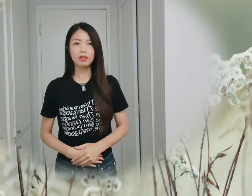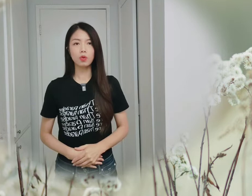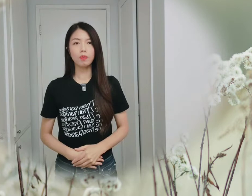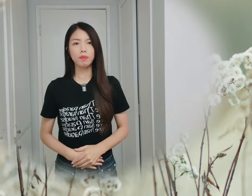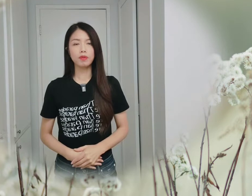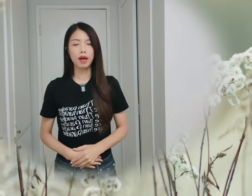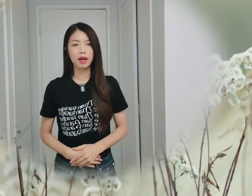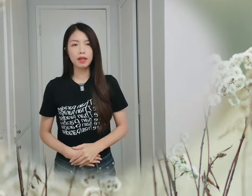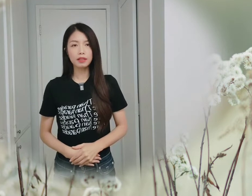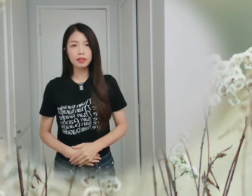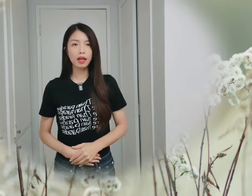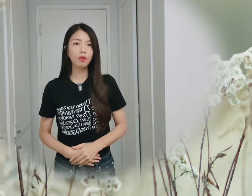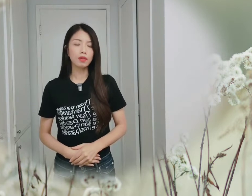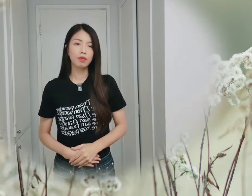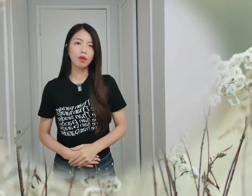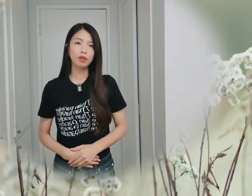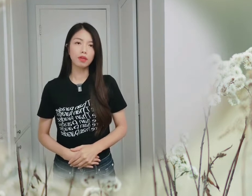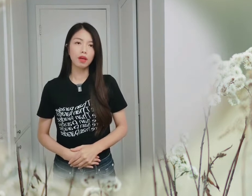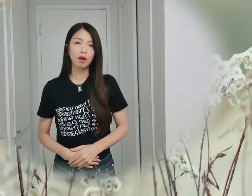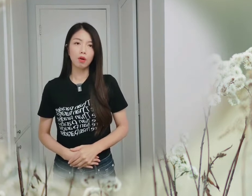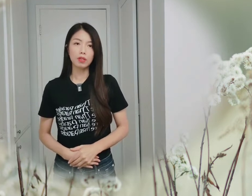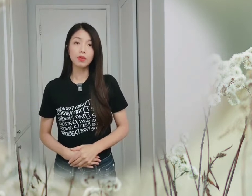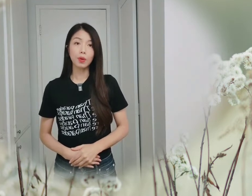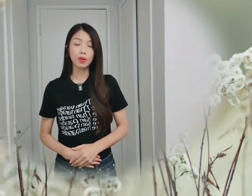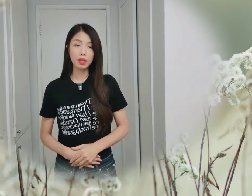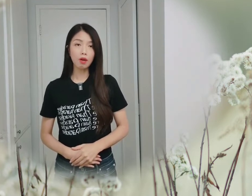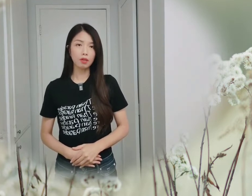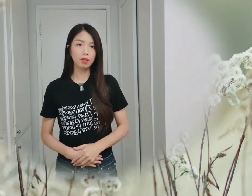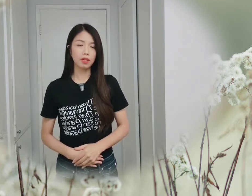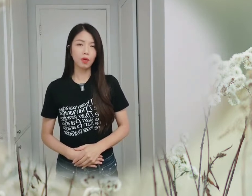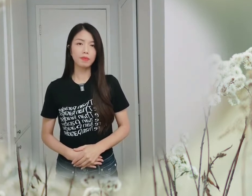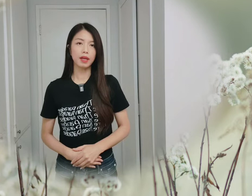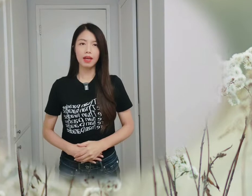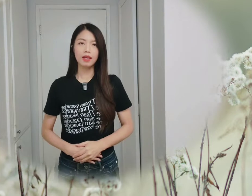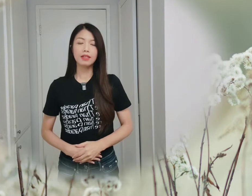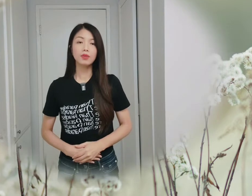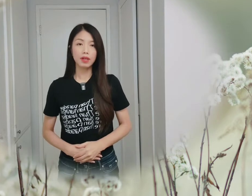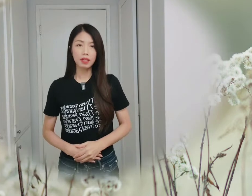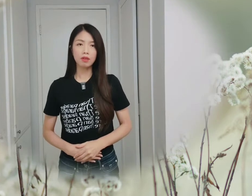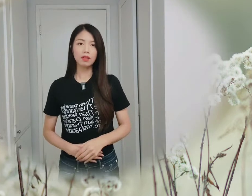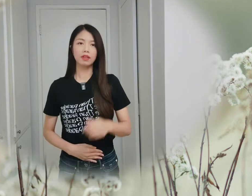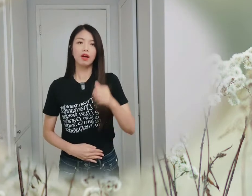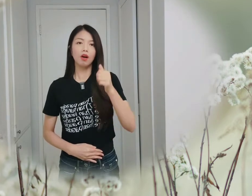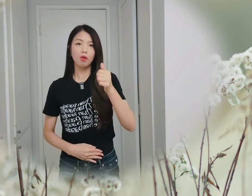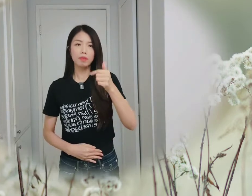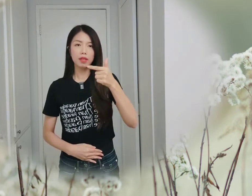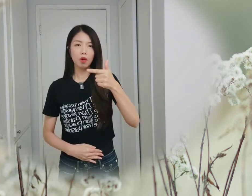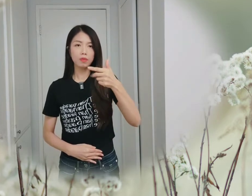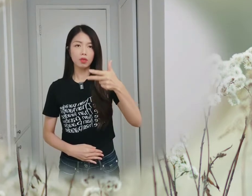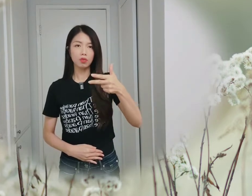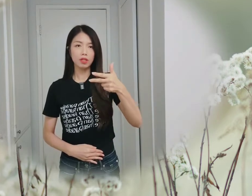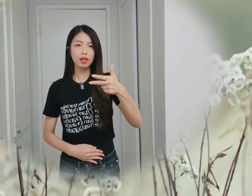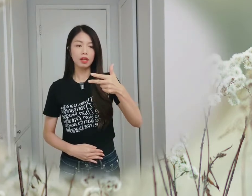크신 은총 베푸사. 크다라고 하는 뜻의 수어는 지화로 키역을 이용하시면 되는데요. 지화 키역은